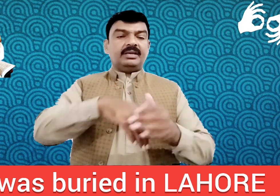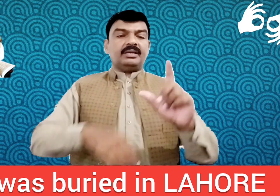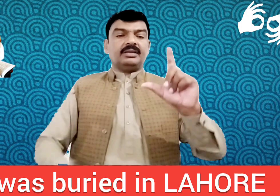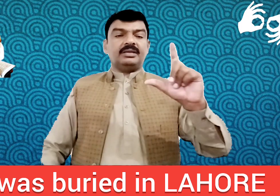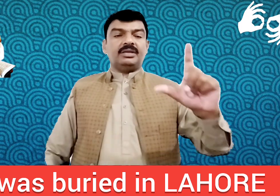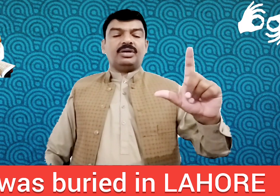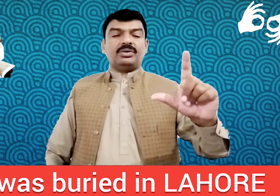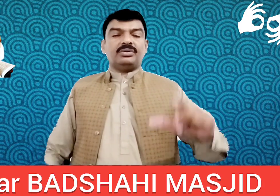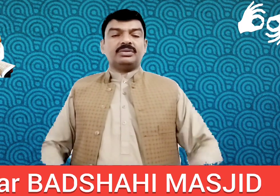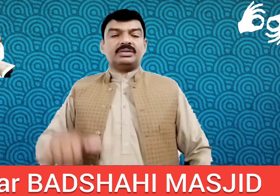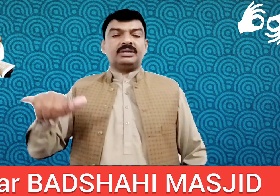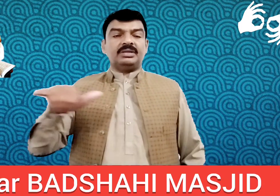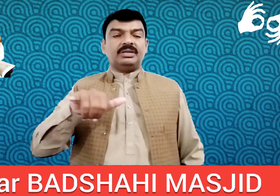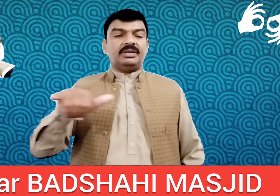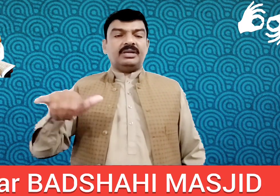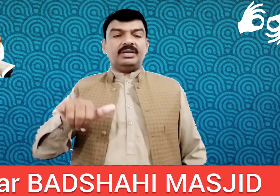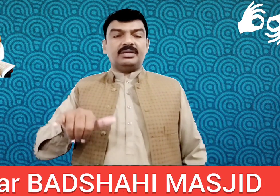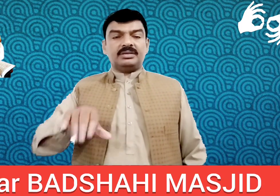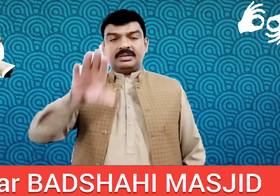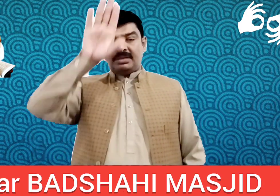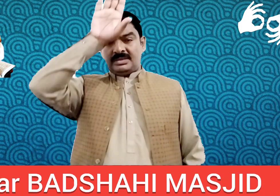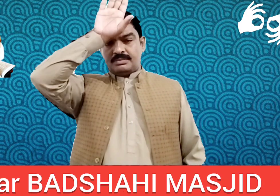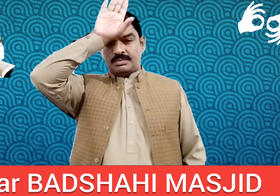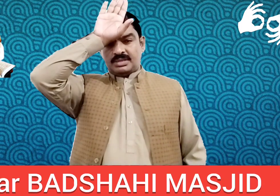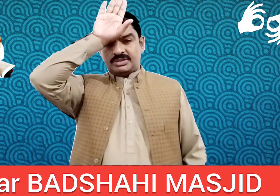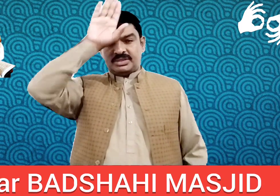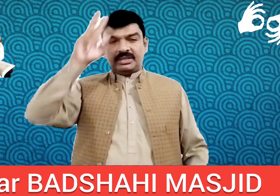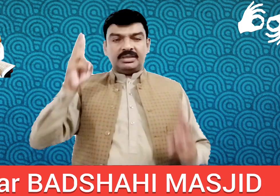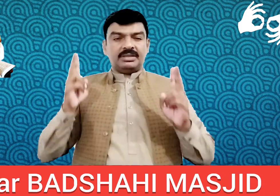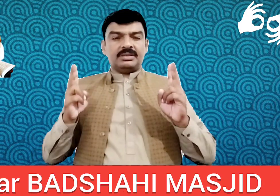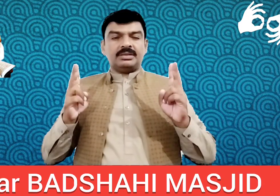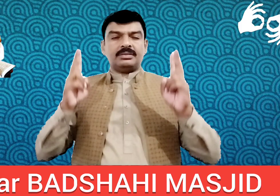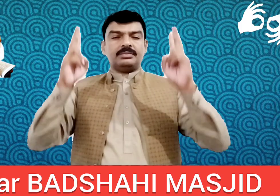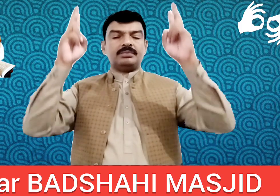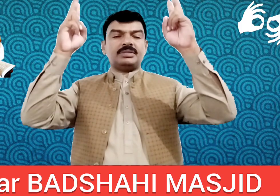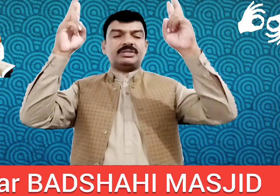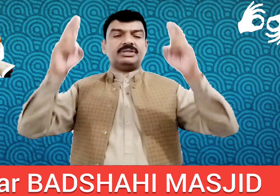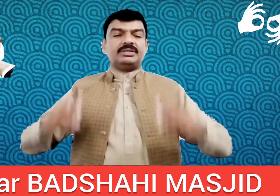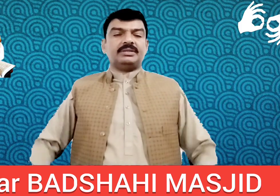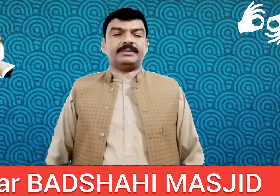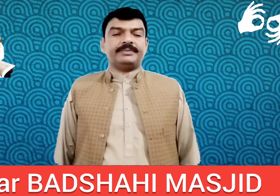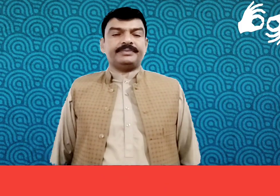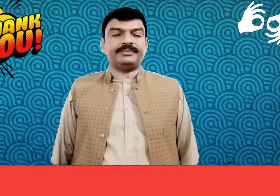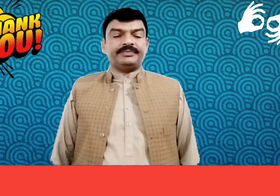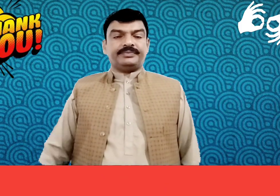in Lahore near BADSHAHI Masjid.